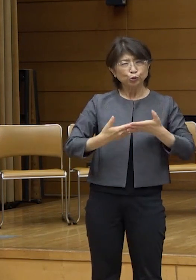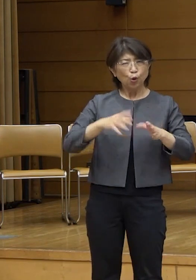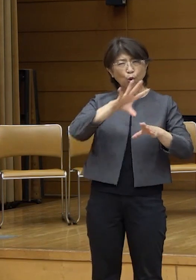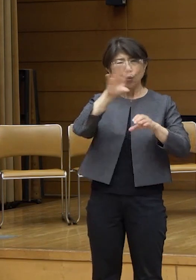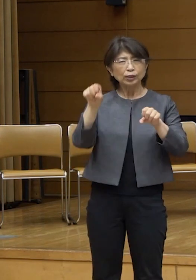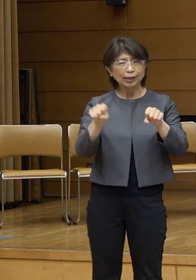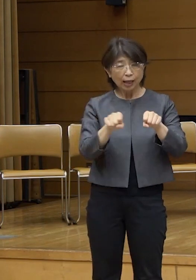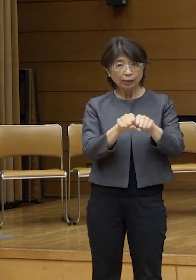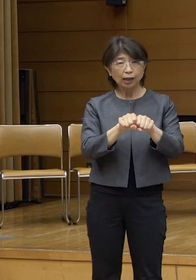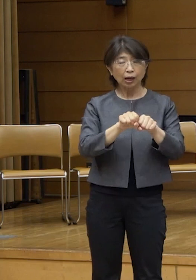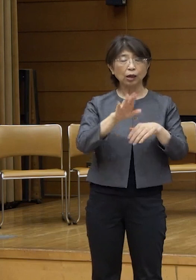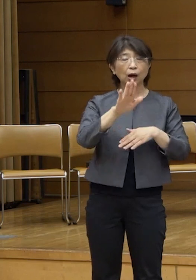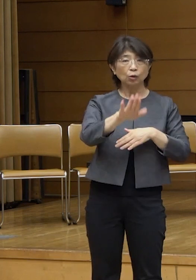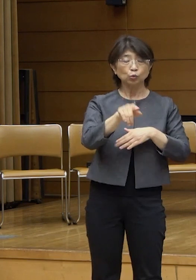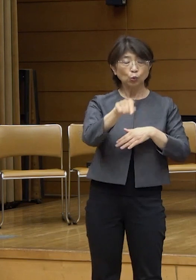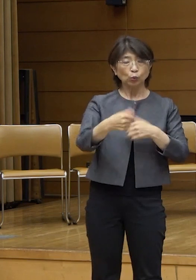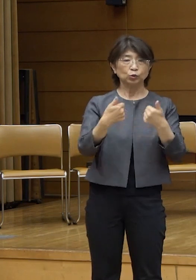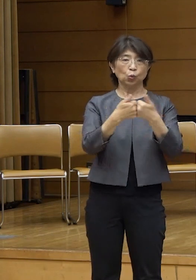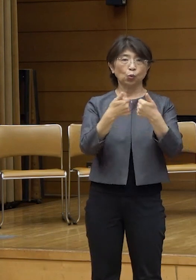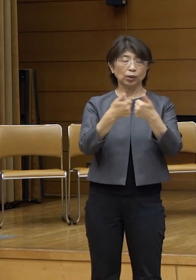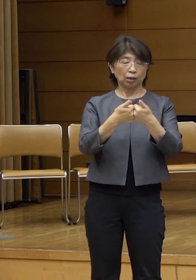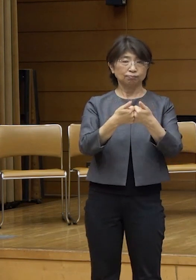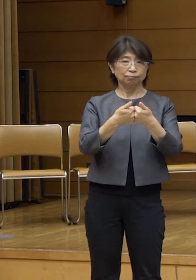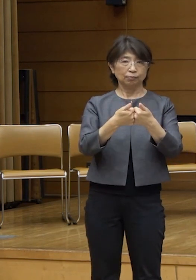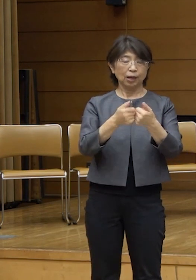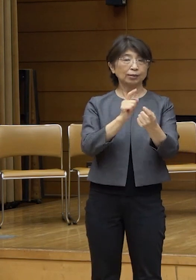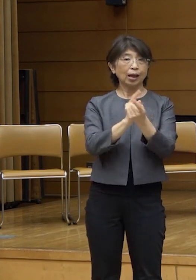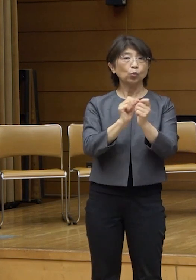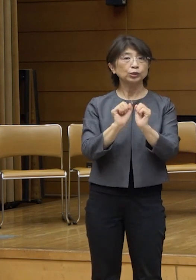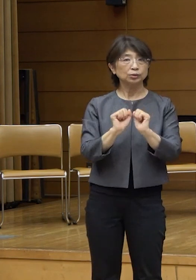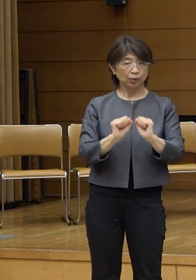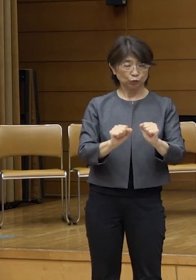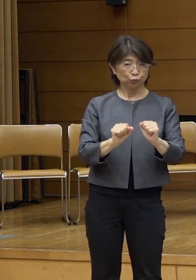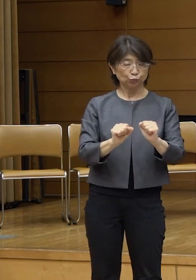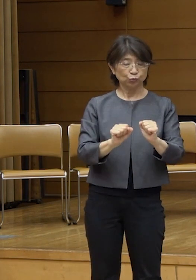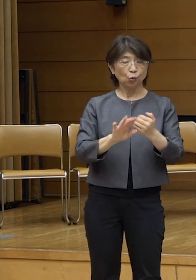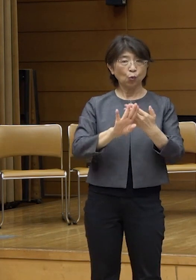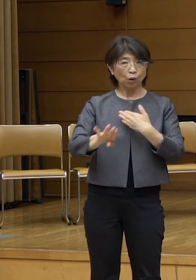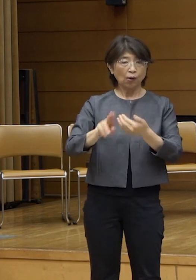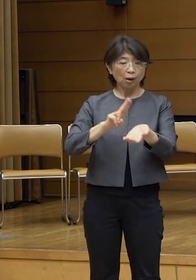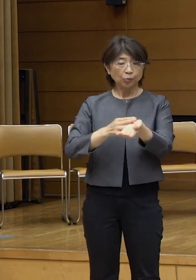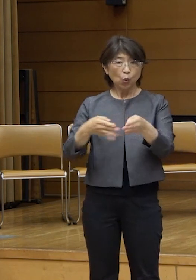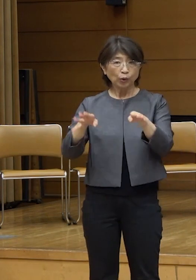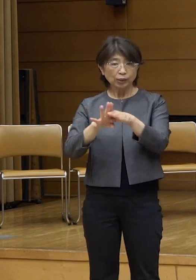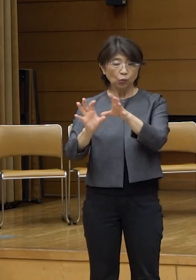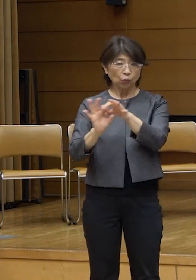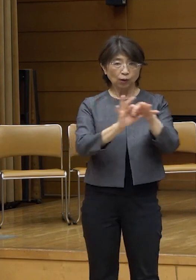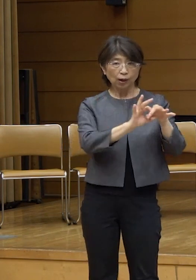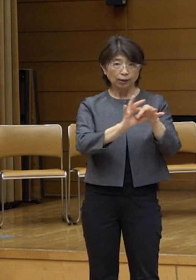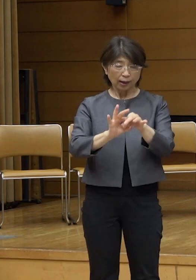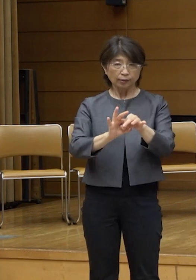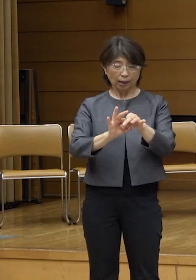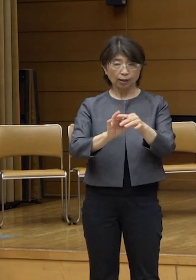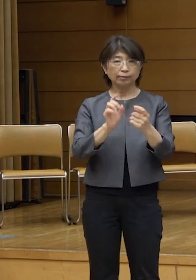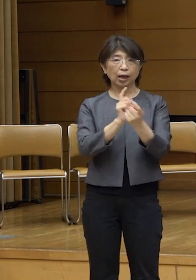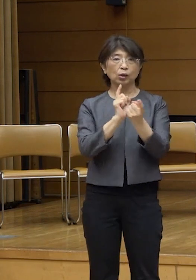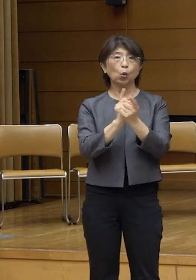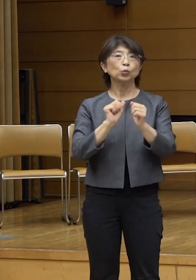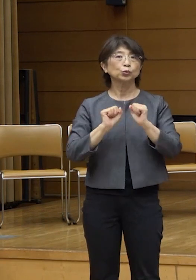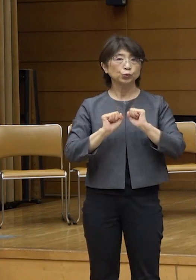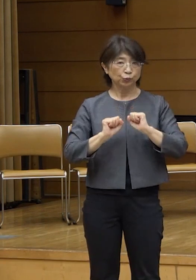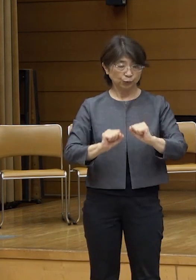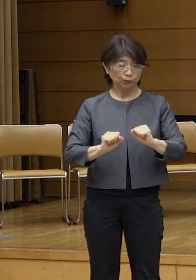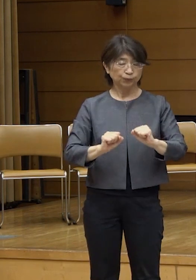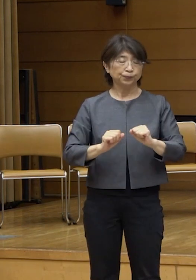相談はしません。それ以外の問題については病院間で対応するということになります。そしてです